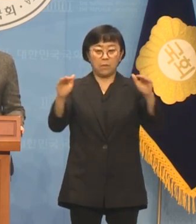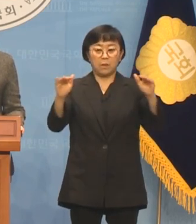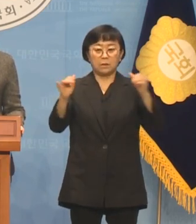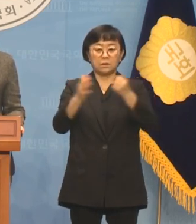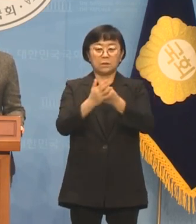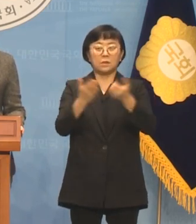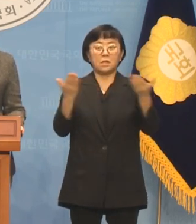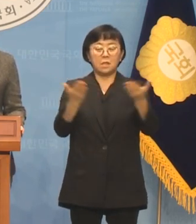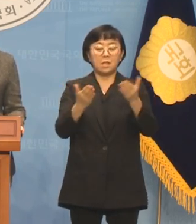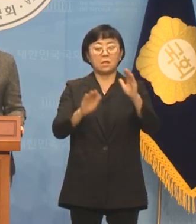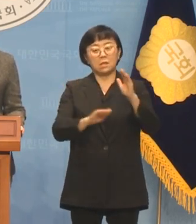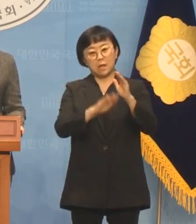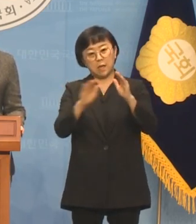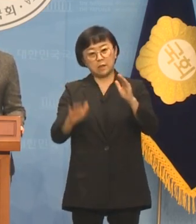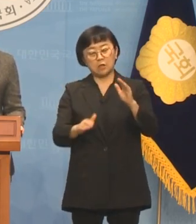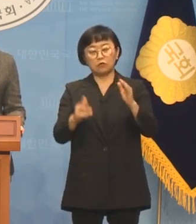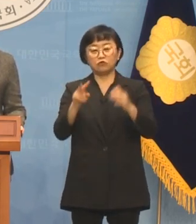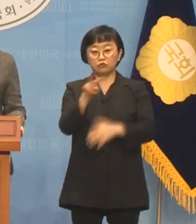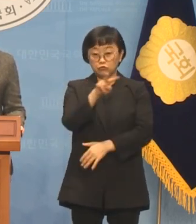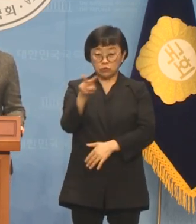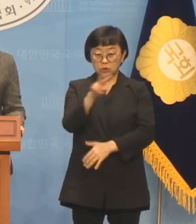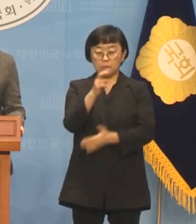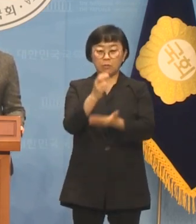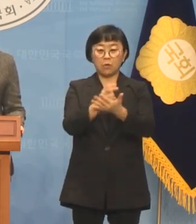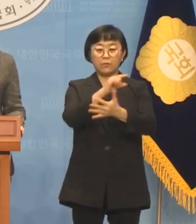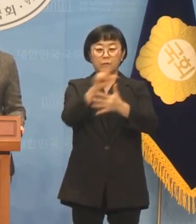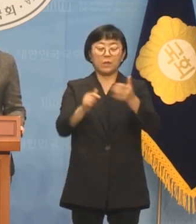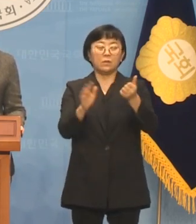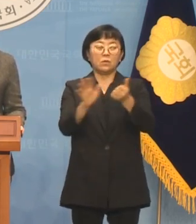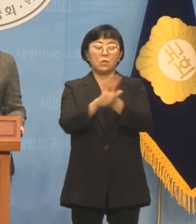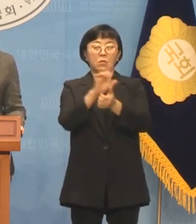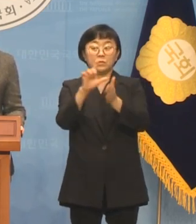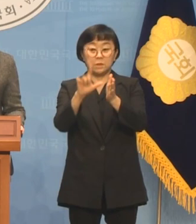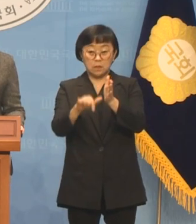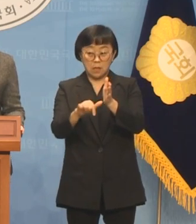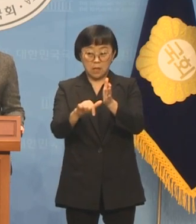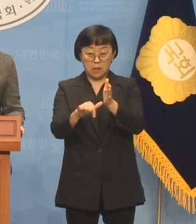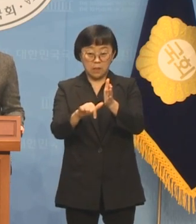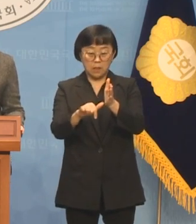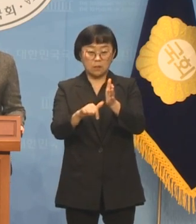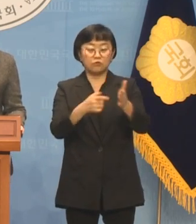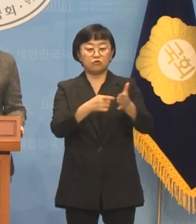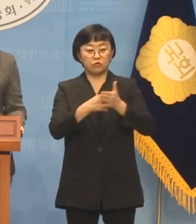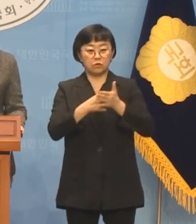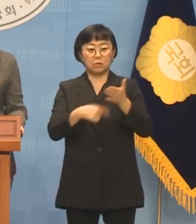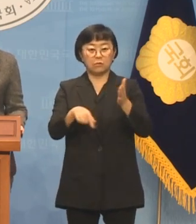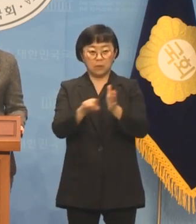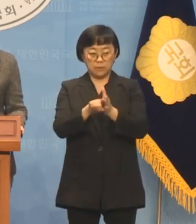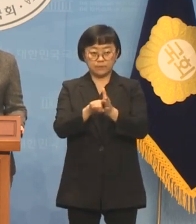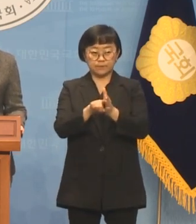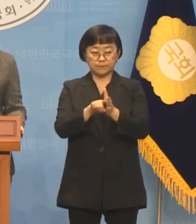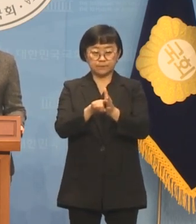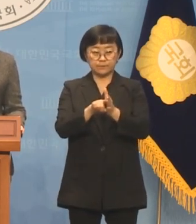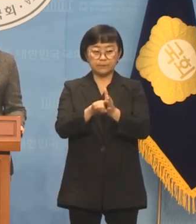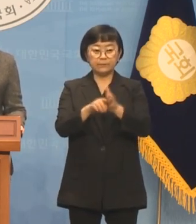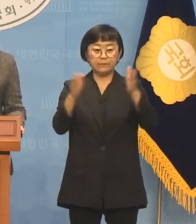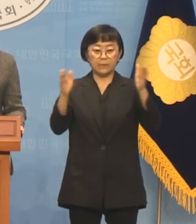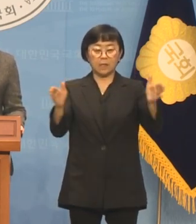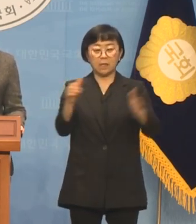일 가정 양립에 관한 법률상 돌봄 근로시간 단축 제도의 기간 사유를